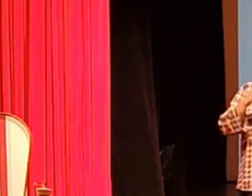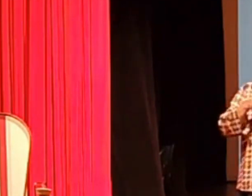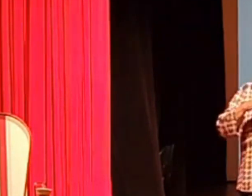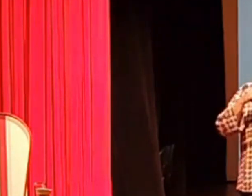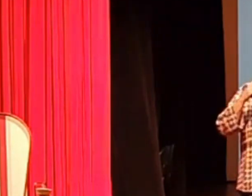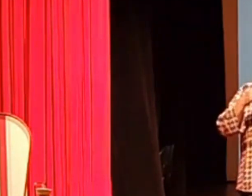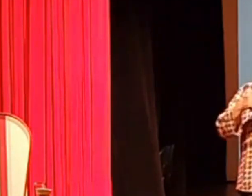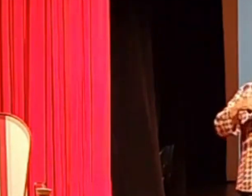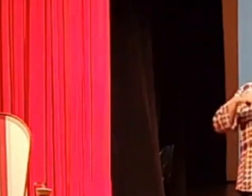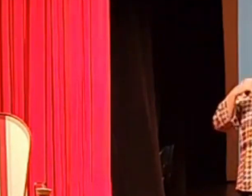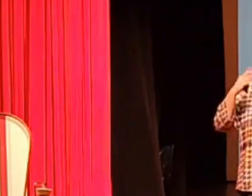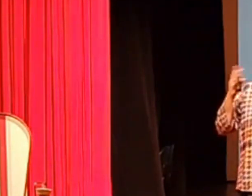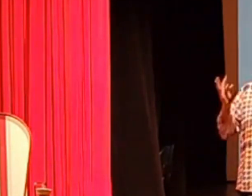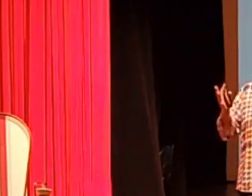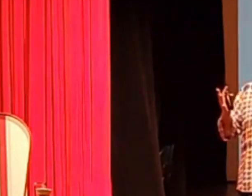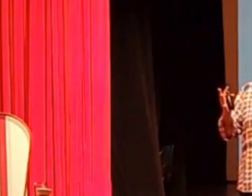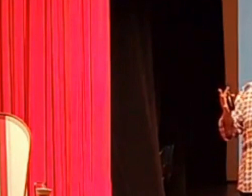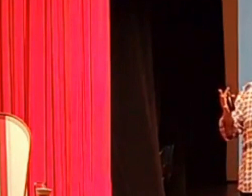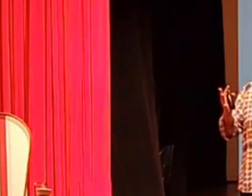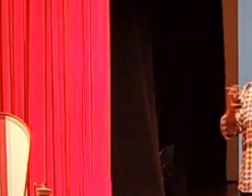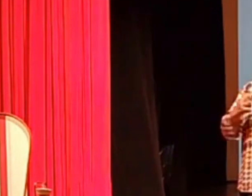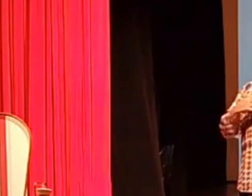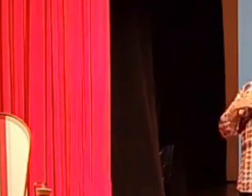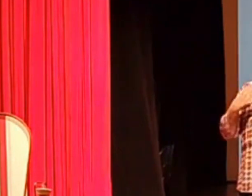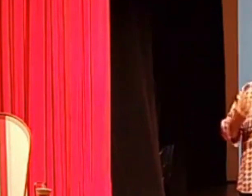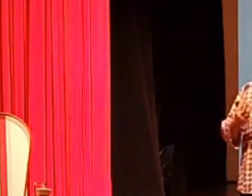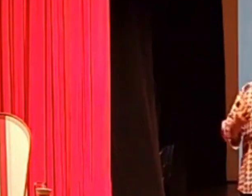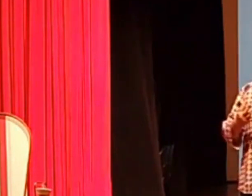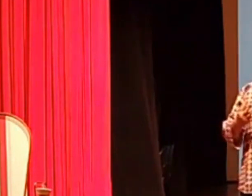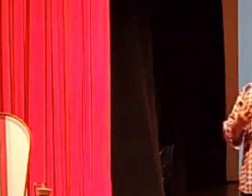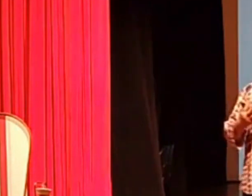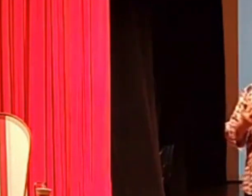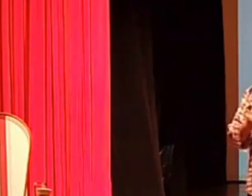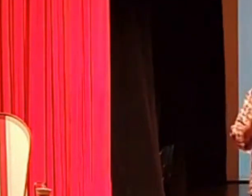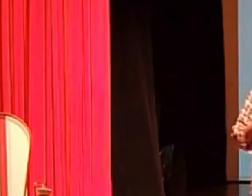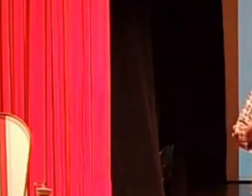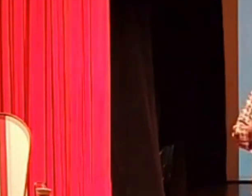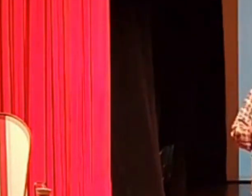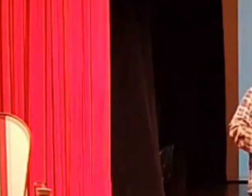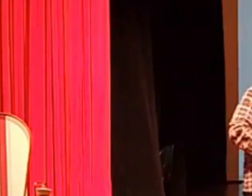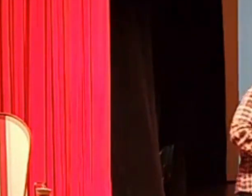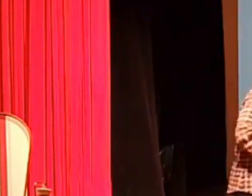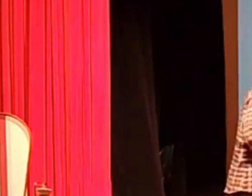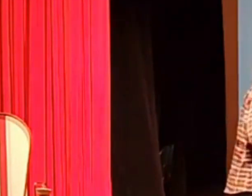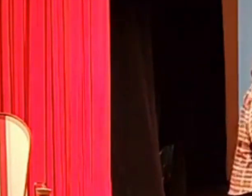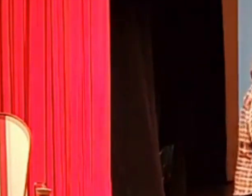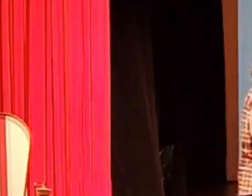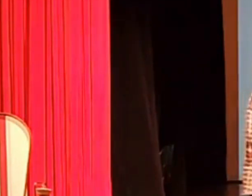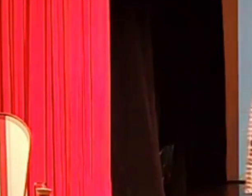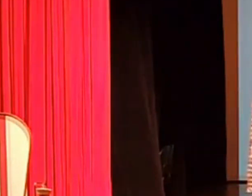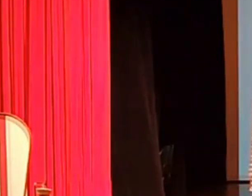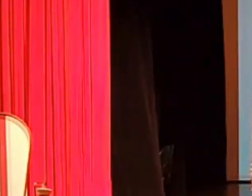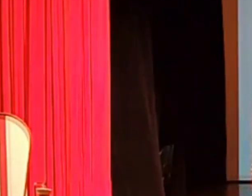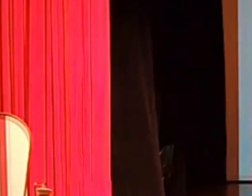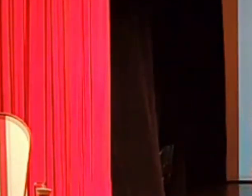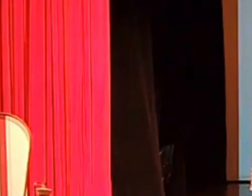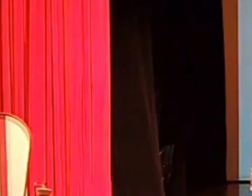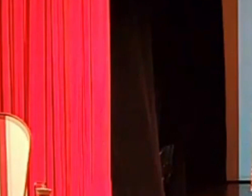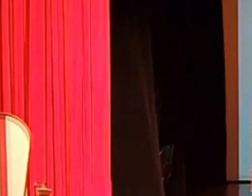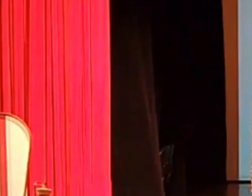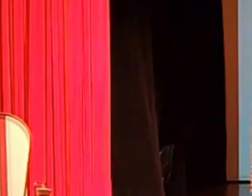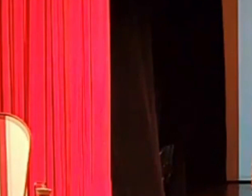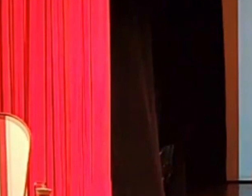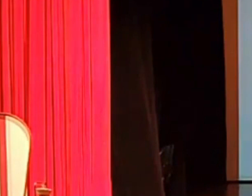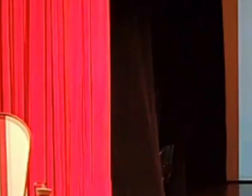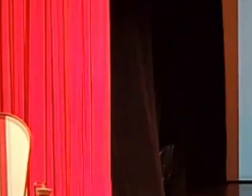Então, a avó, mãe, né, as pessoas que estão próximas também têm essa percepção, né? E